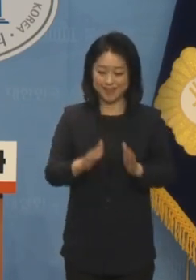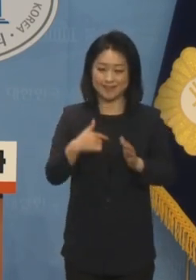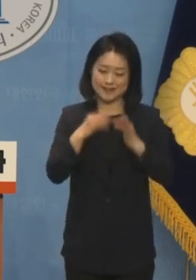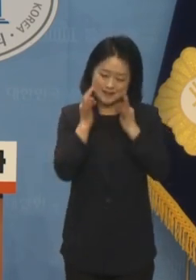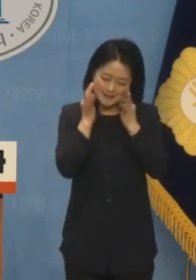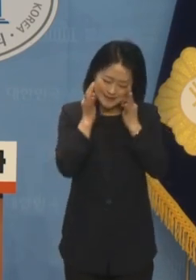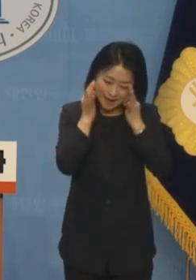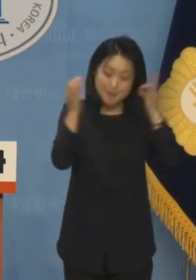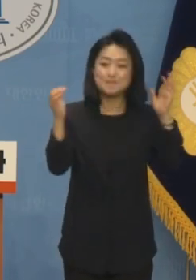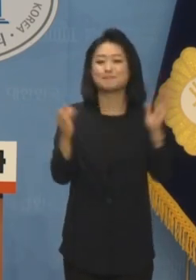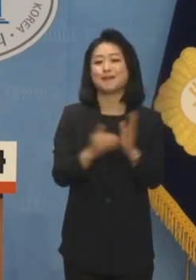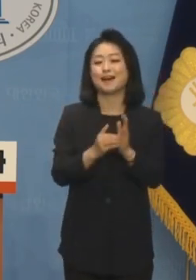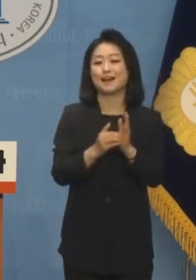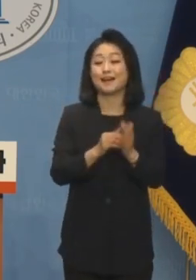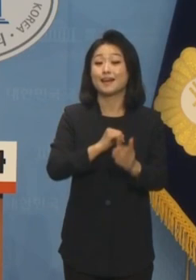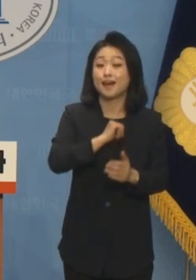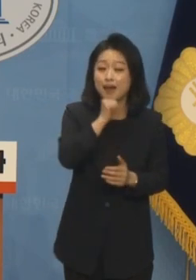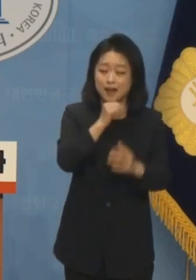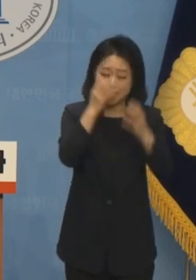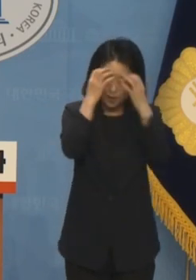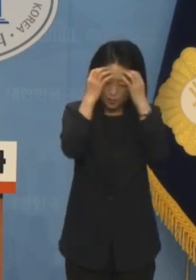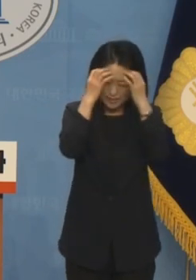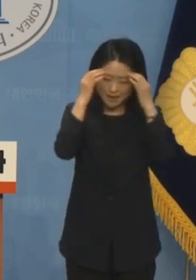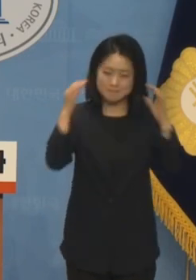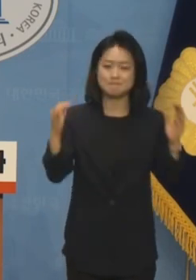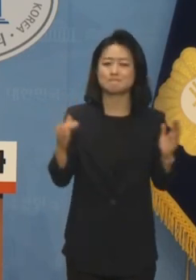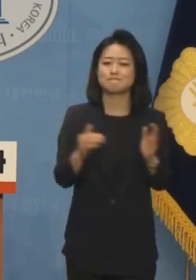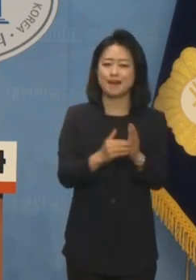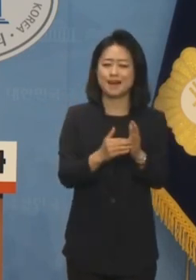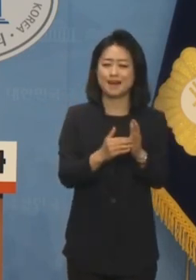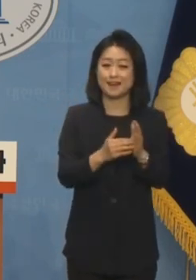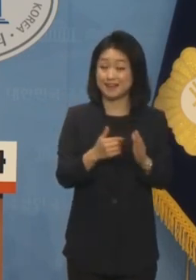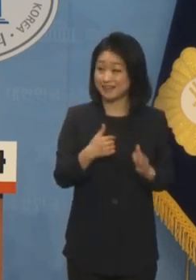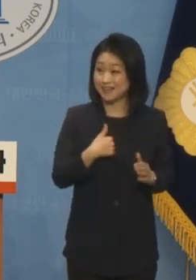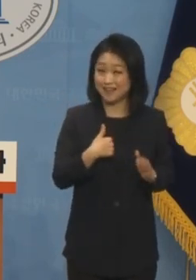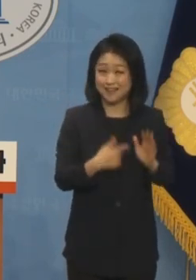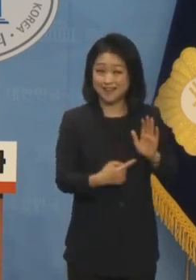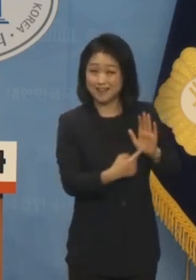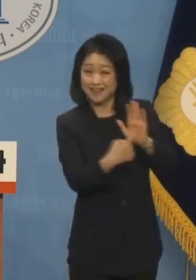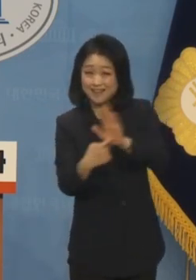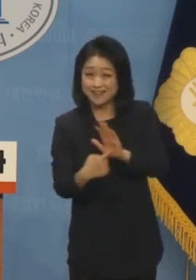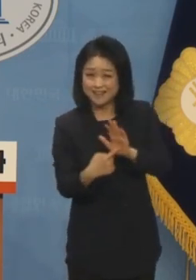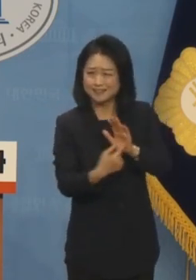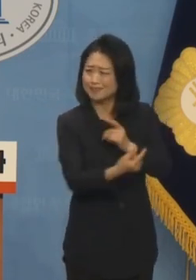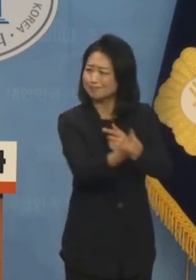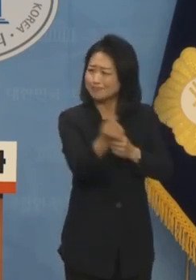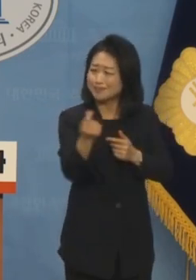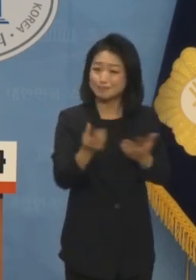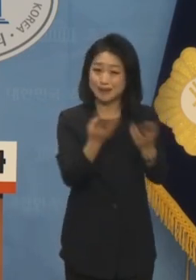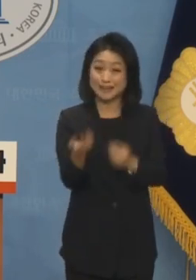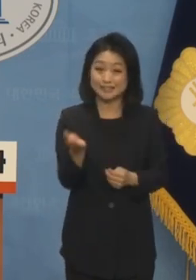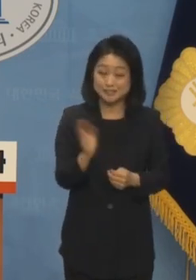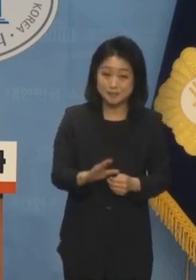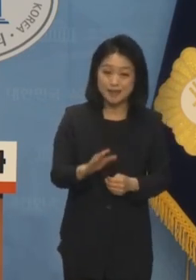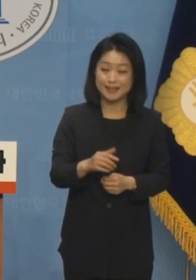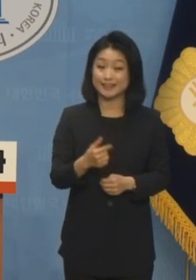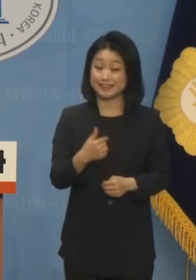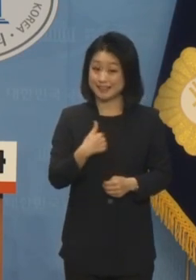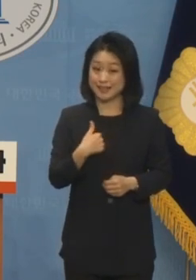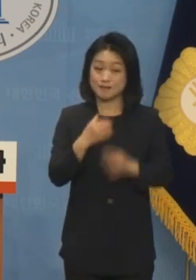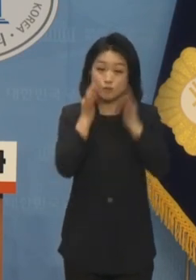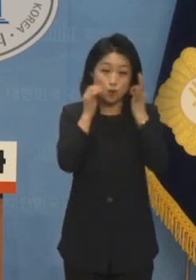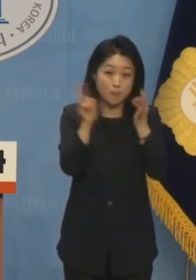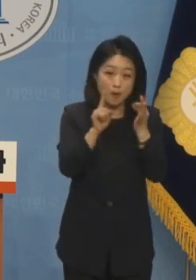자수성가했습니다. 가난과 고생의 서사는 흔히 내세울 수 있는 이력입니다. 그러나 베낄 수 없는